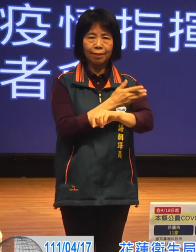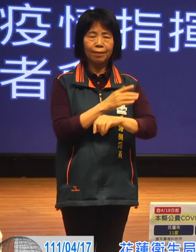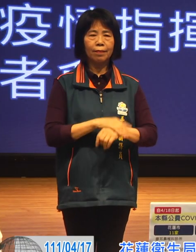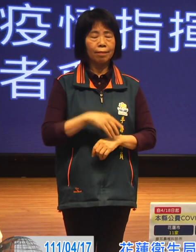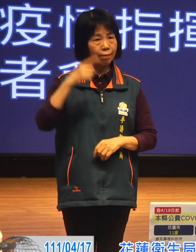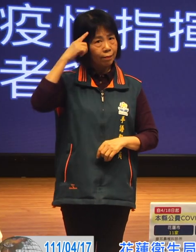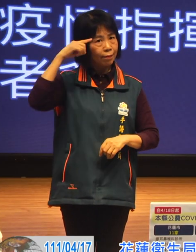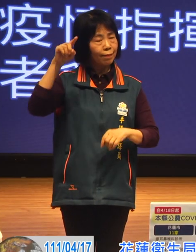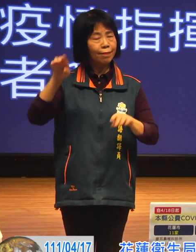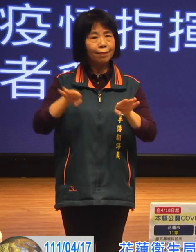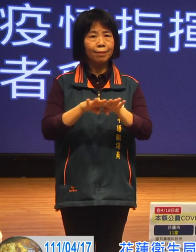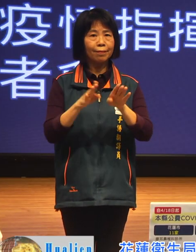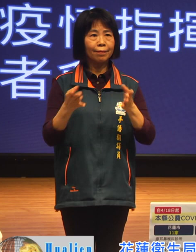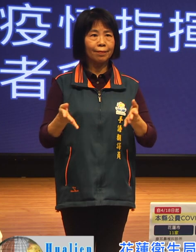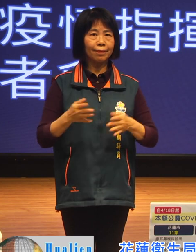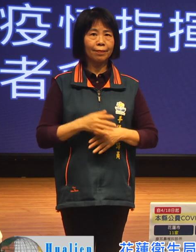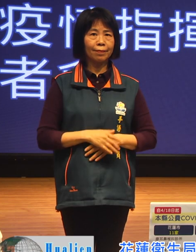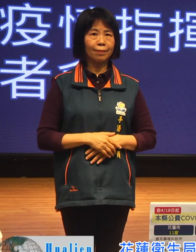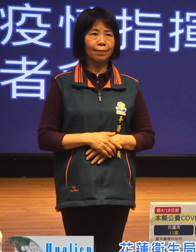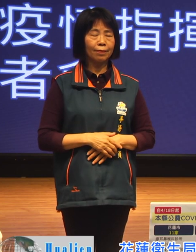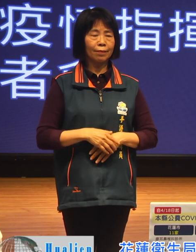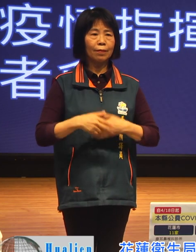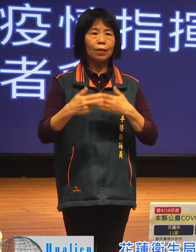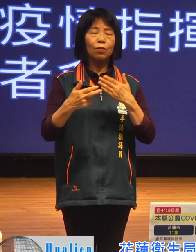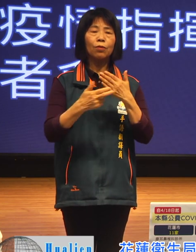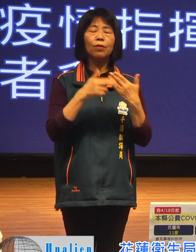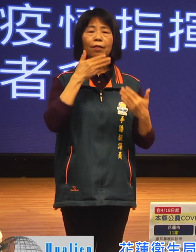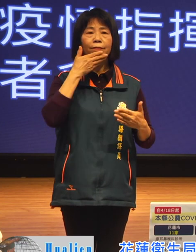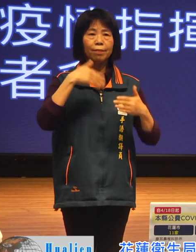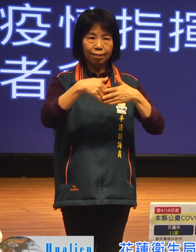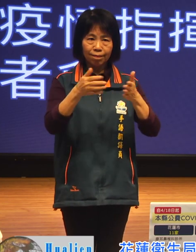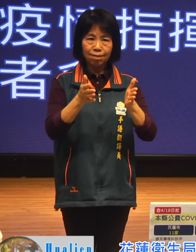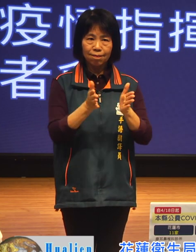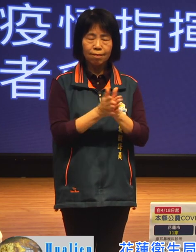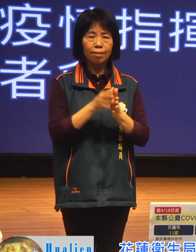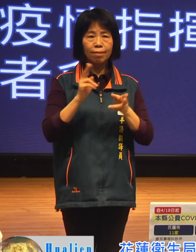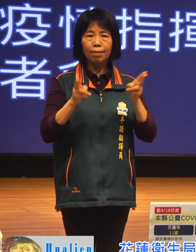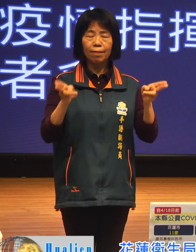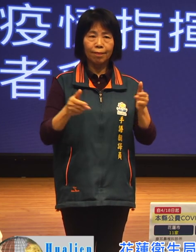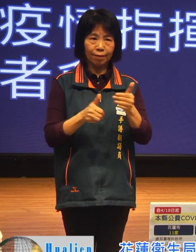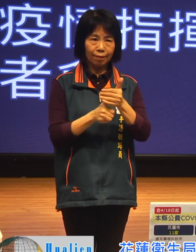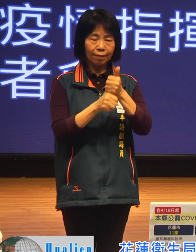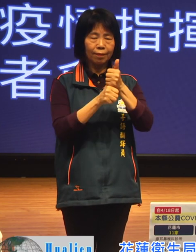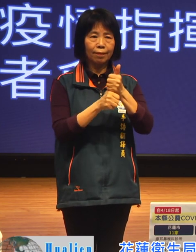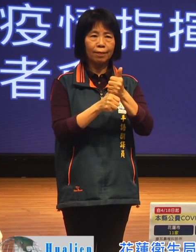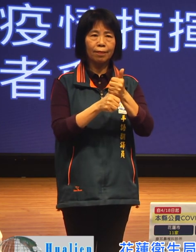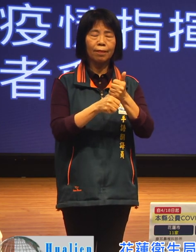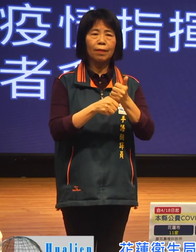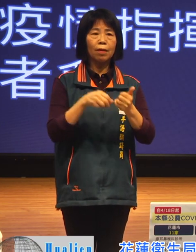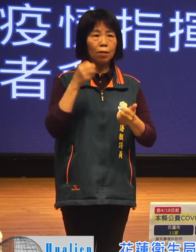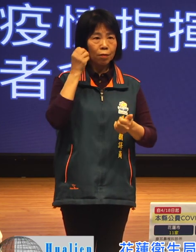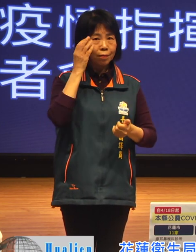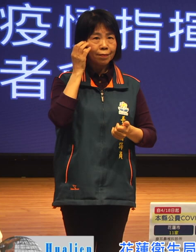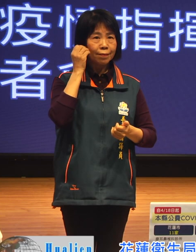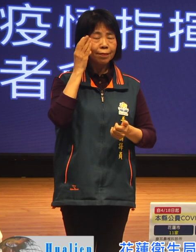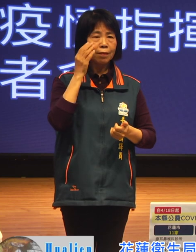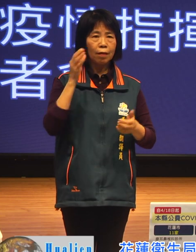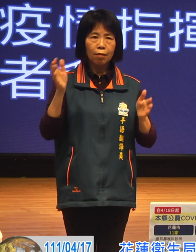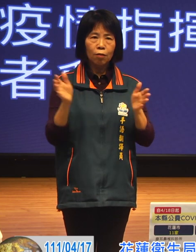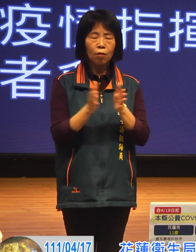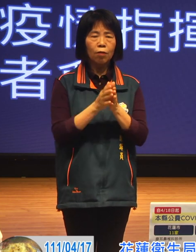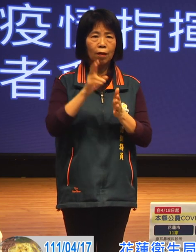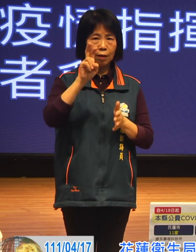从明天开始，那卫生福利部那中央疫情指挥中心核定了我们花莲一共